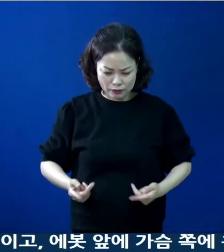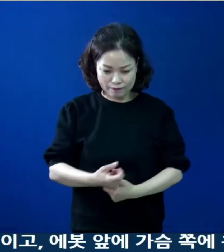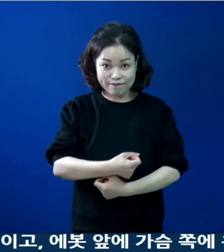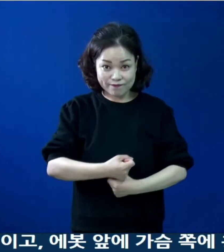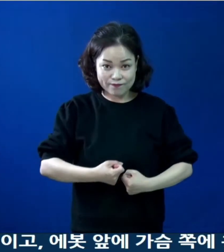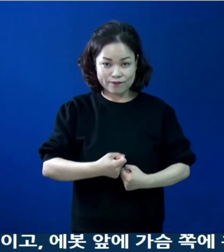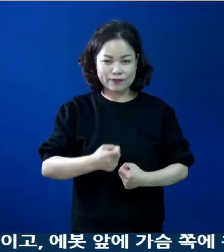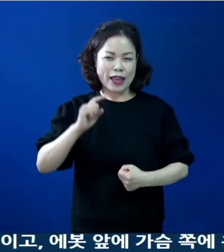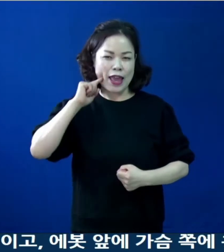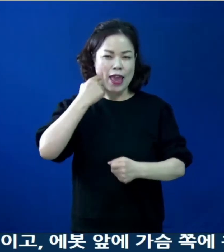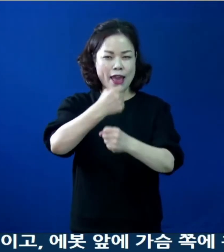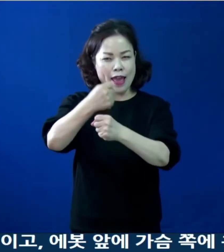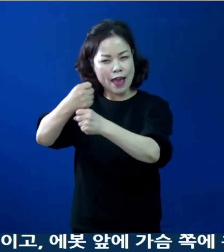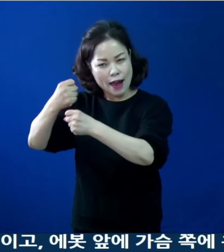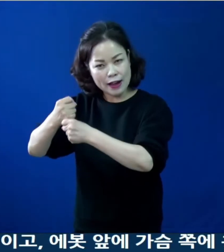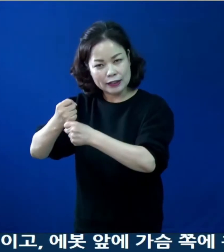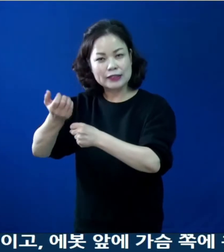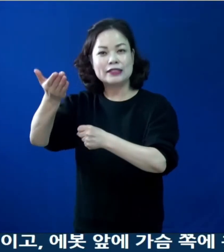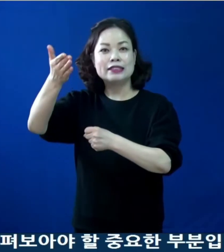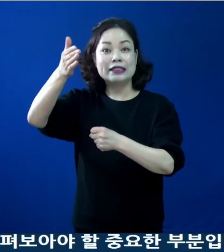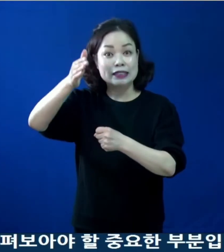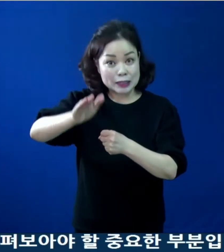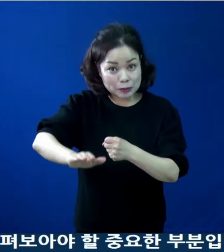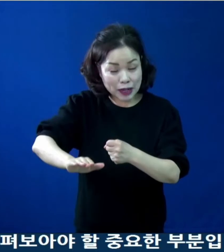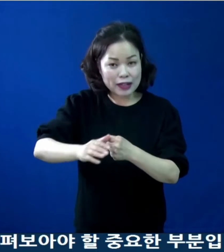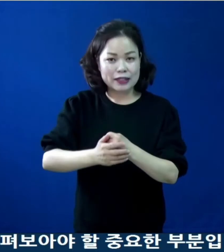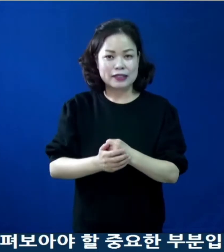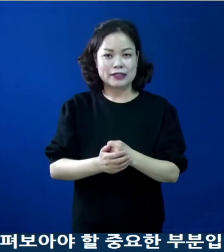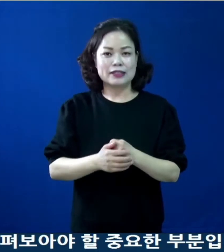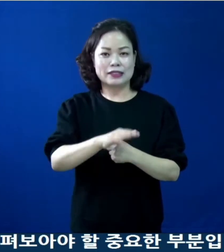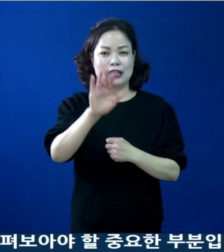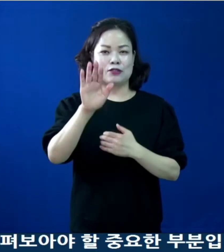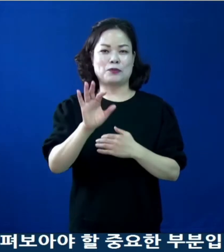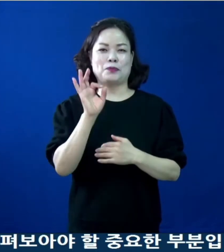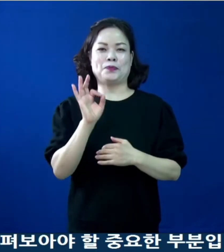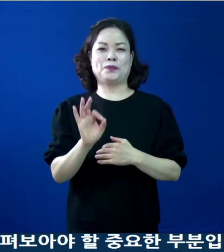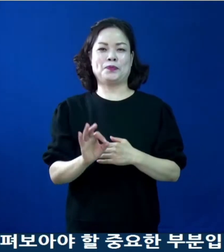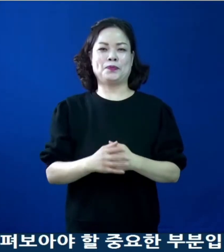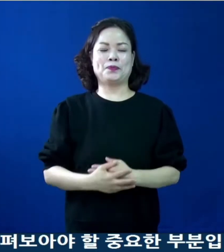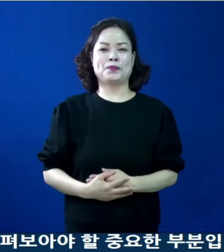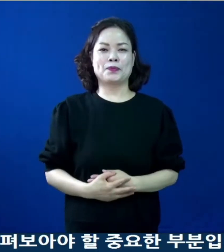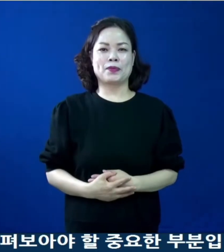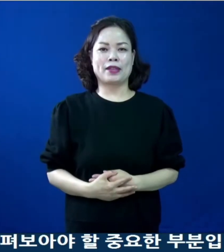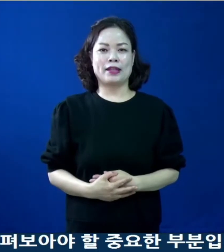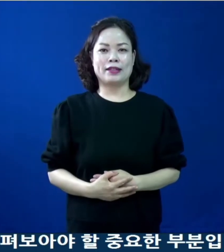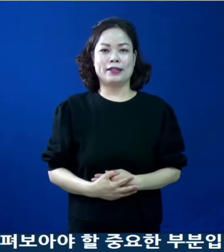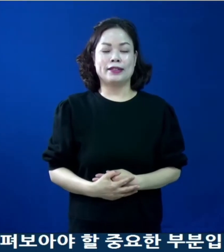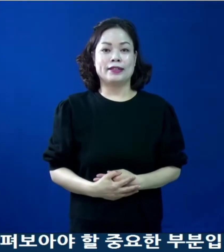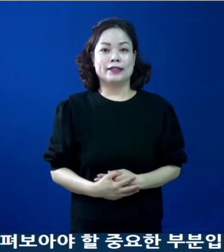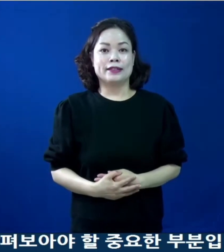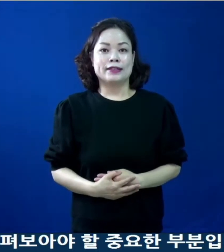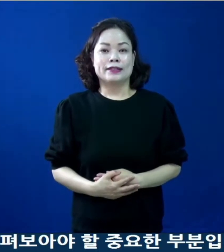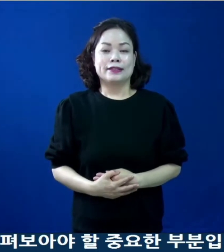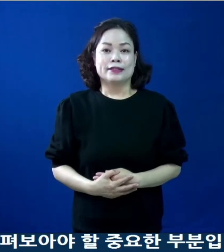가지 장식품을 다루게 되는데, 그런 것들은 번외로 보시면 좋을 것